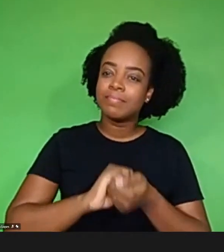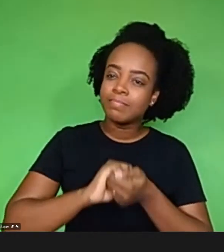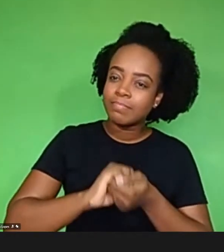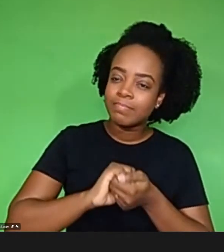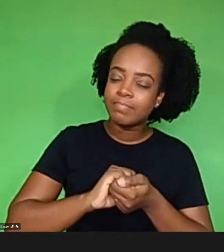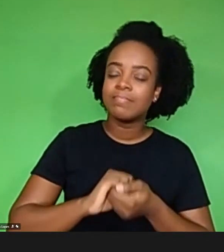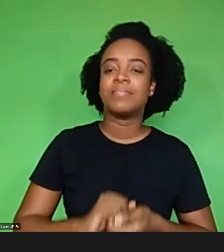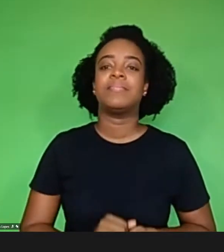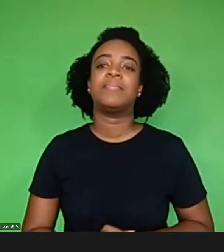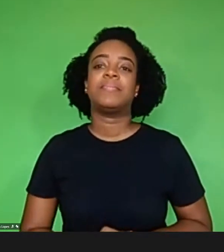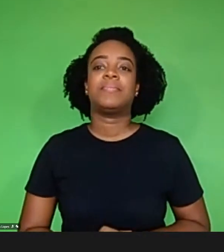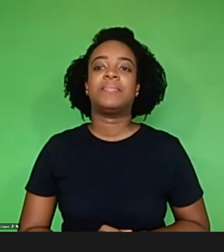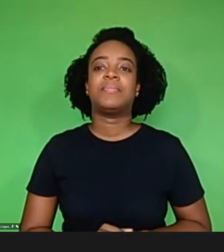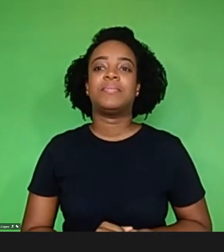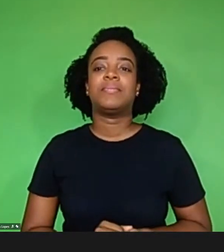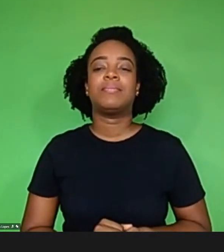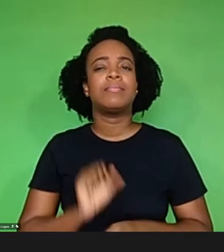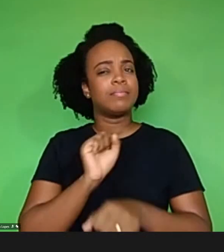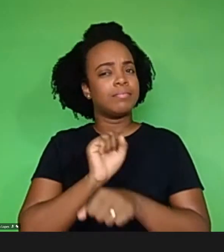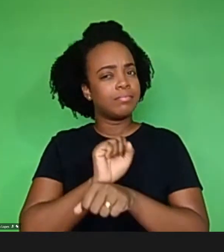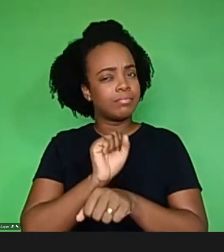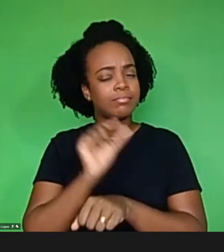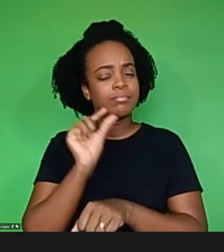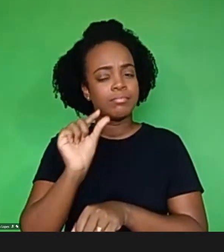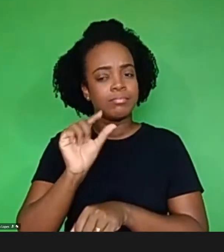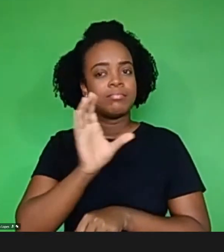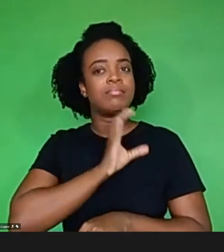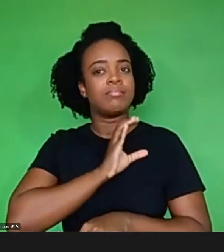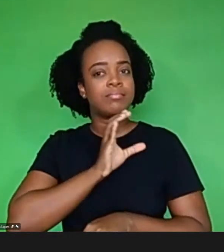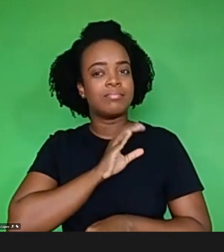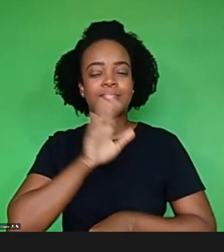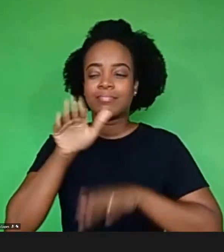Vou dar mais um tempinho para vocês chamarem os colegas de vocês.